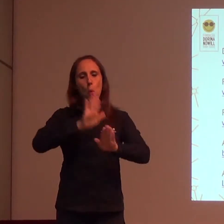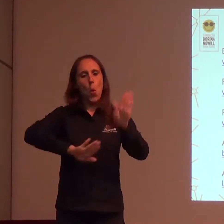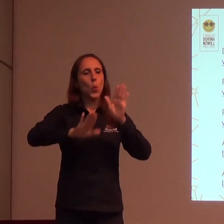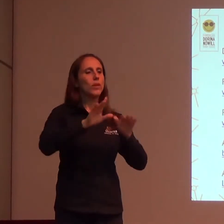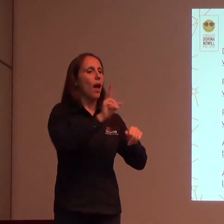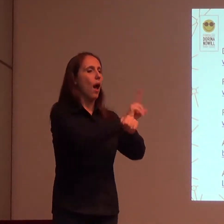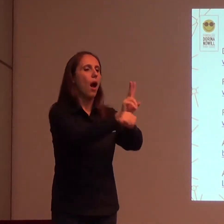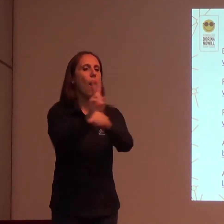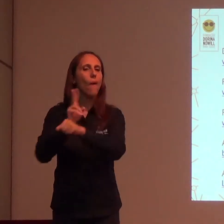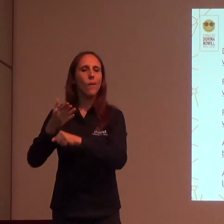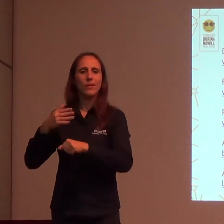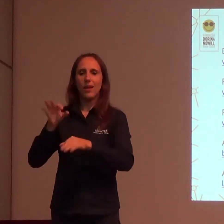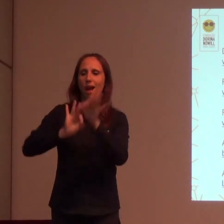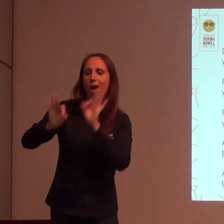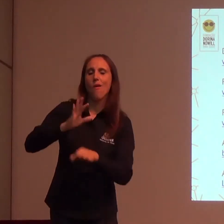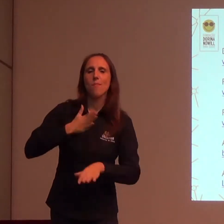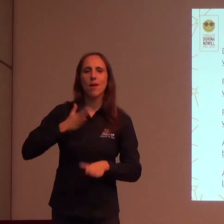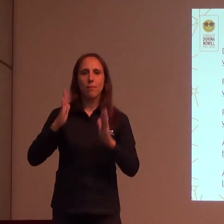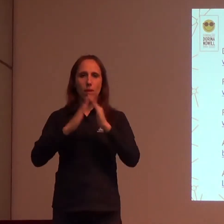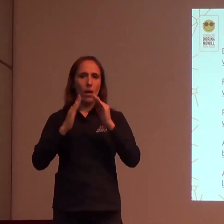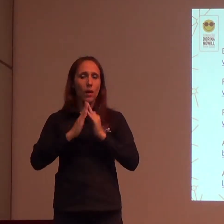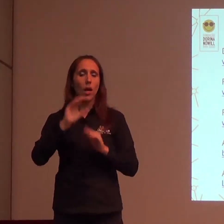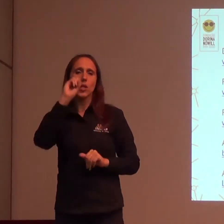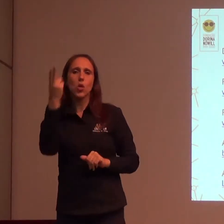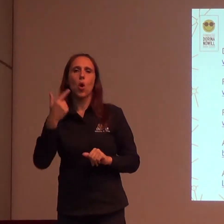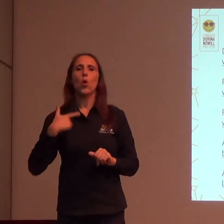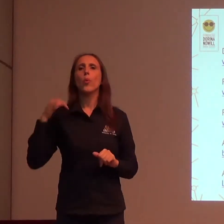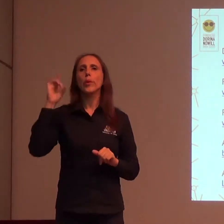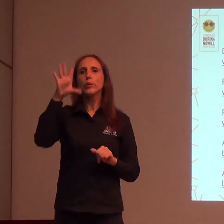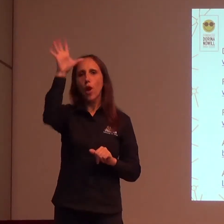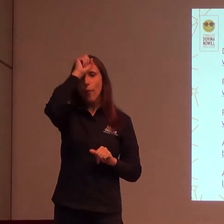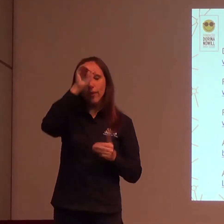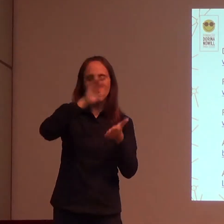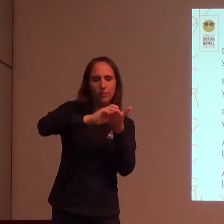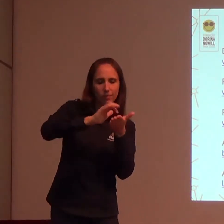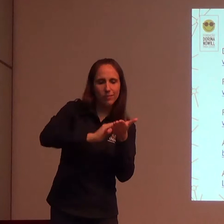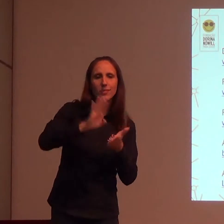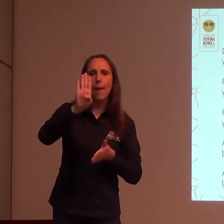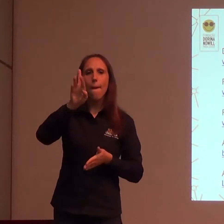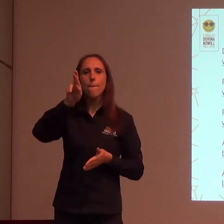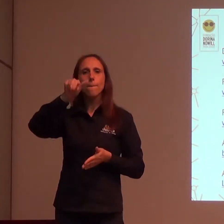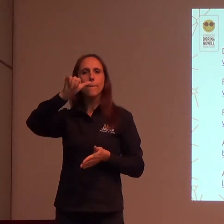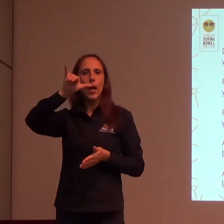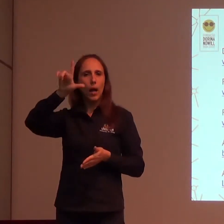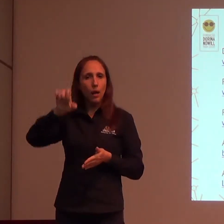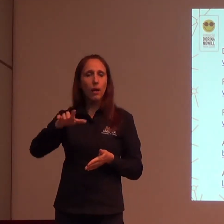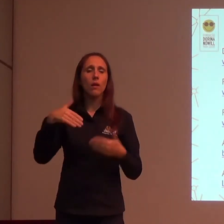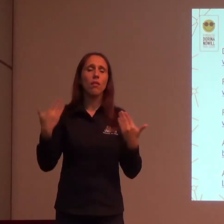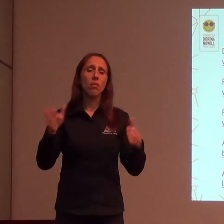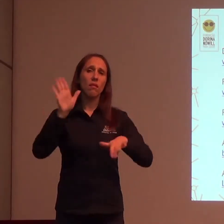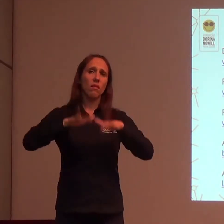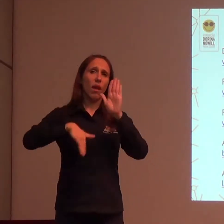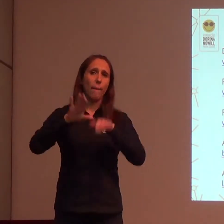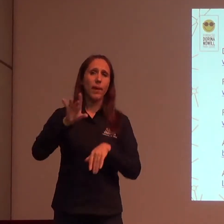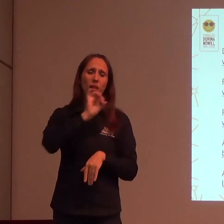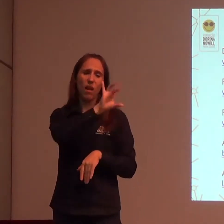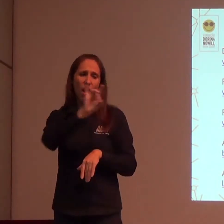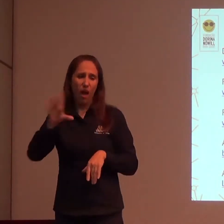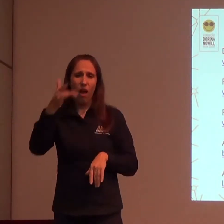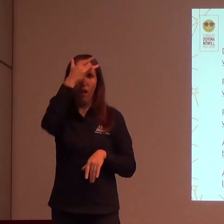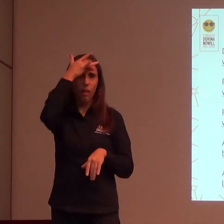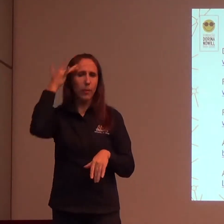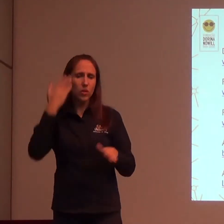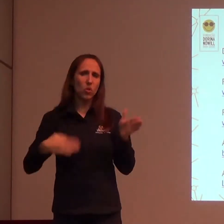só quero aprender o braille. Então, é muito... cada uma das pessoas que chegam lá. A